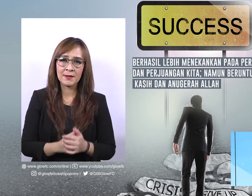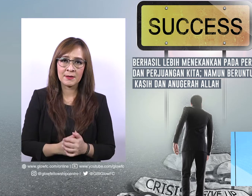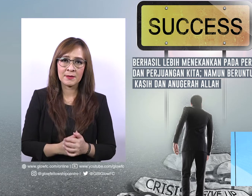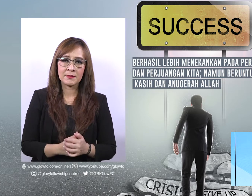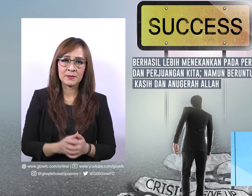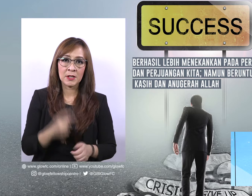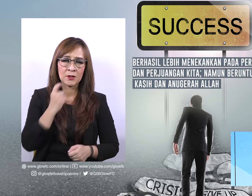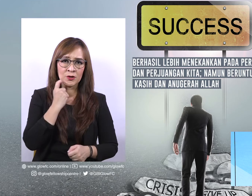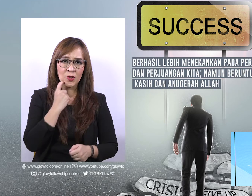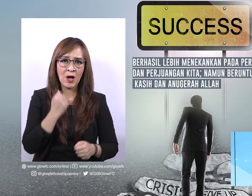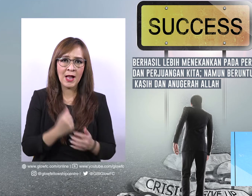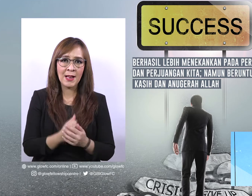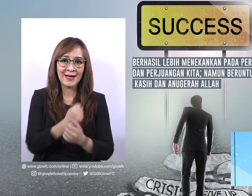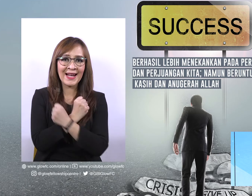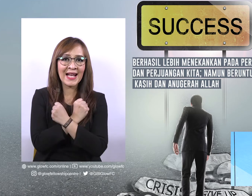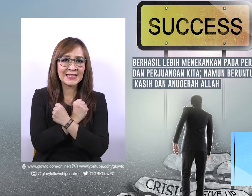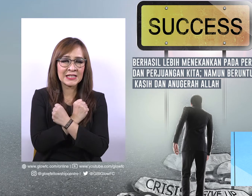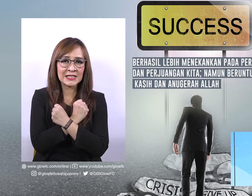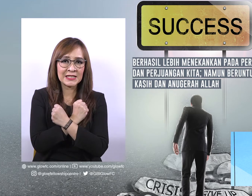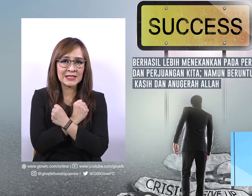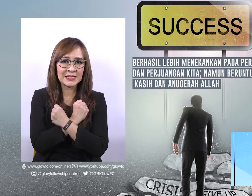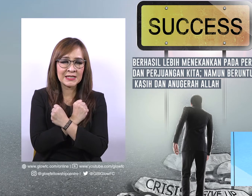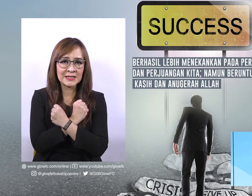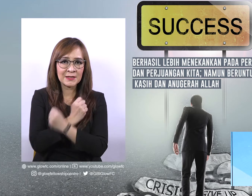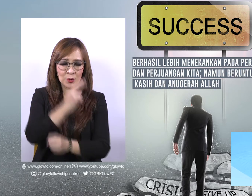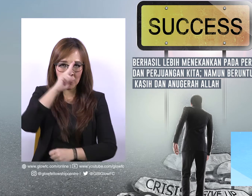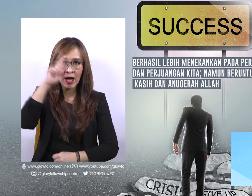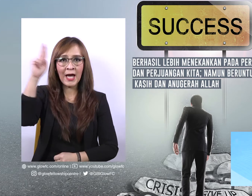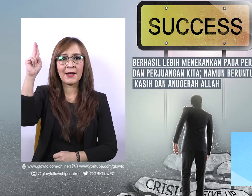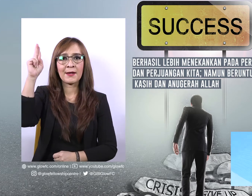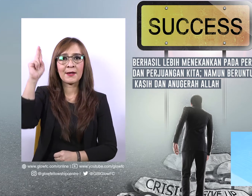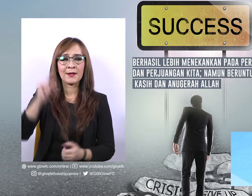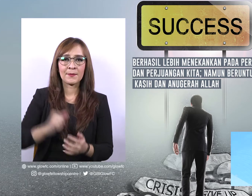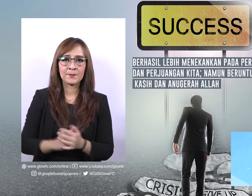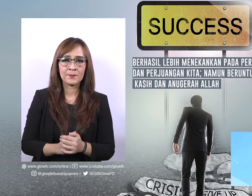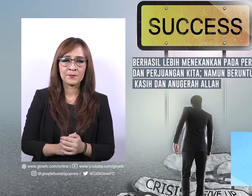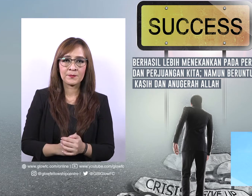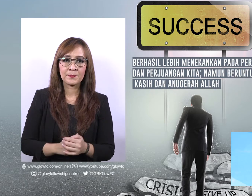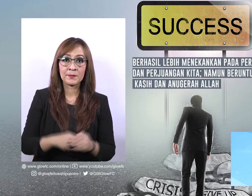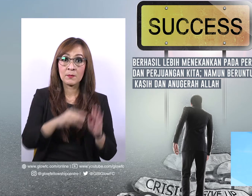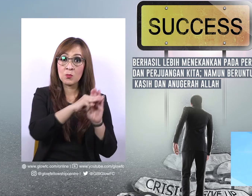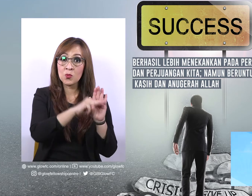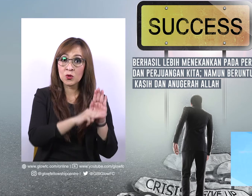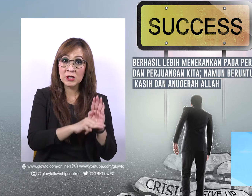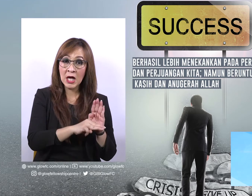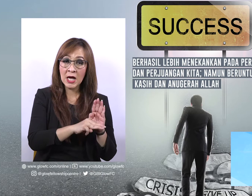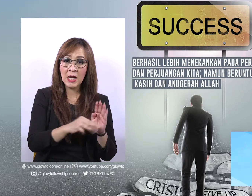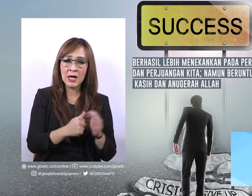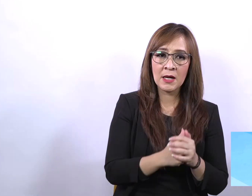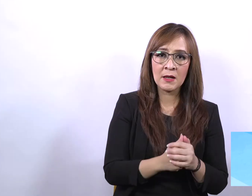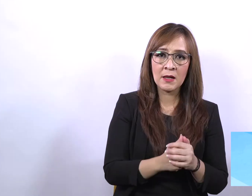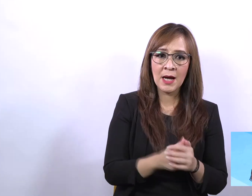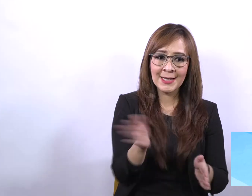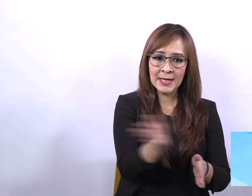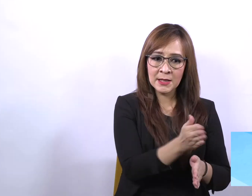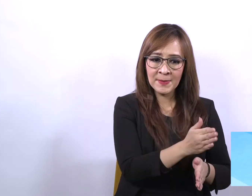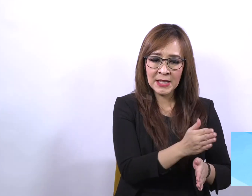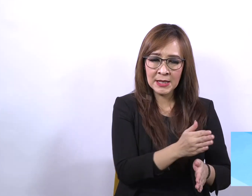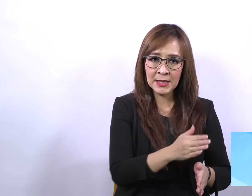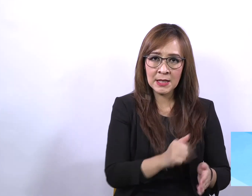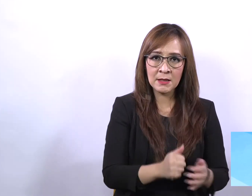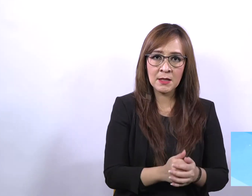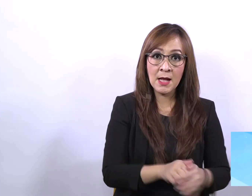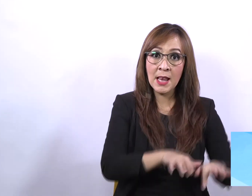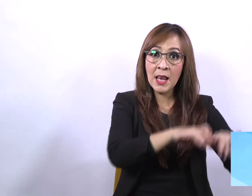Hai lebih menekankan Kasih dengan nugrahwati Hai Musa ada di tepi Hai naughty